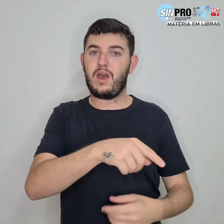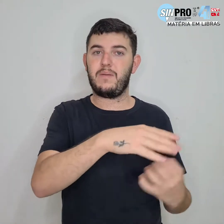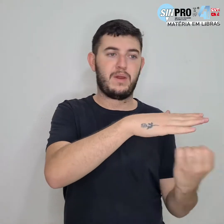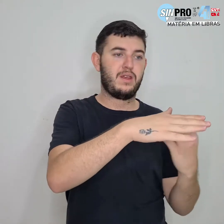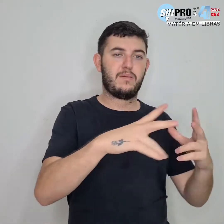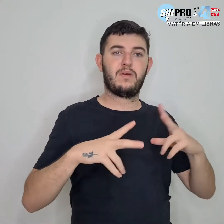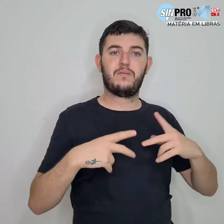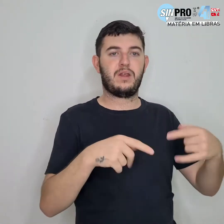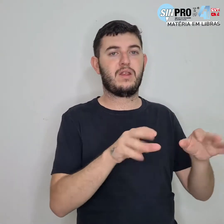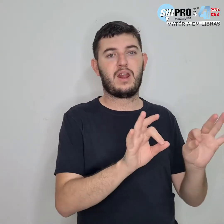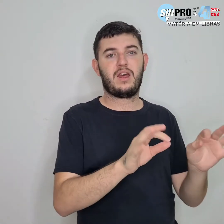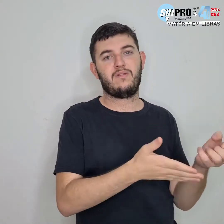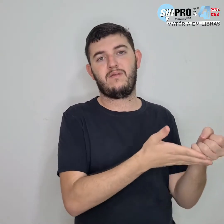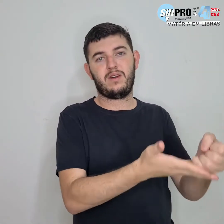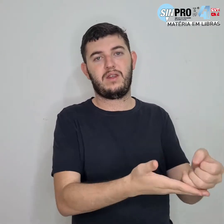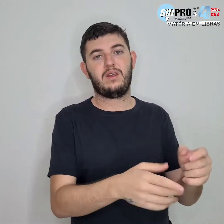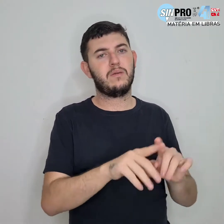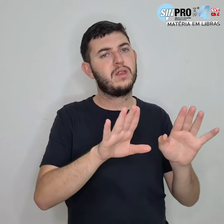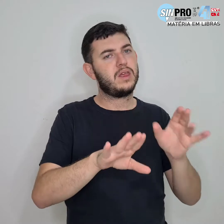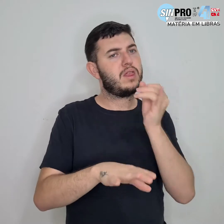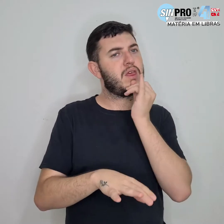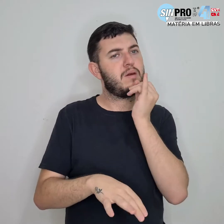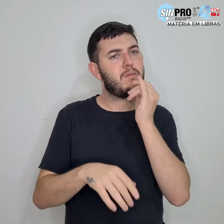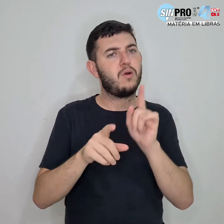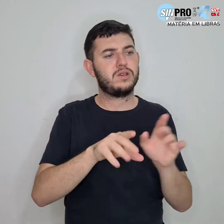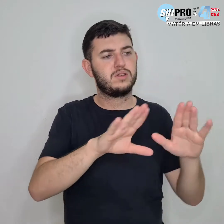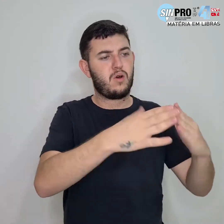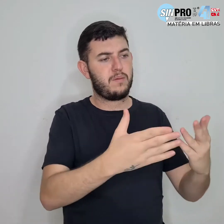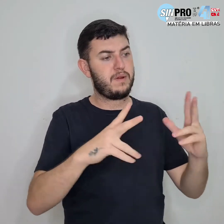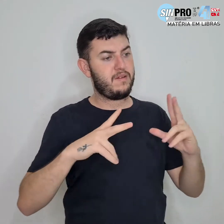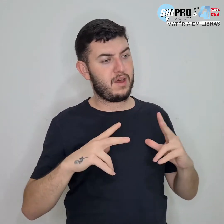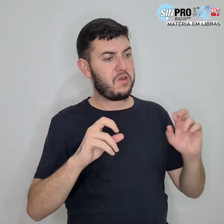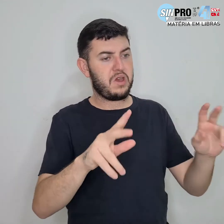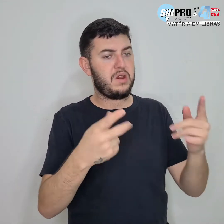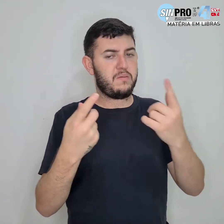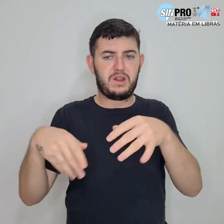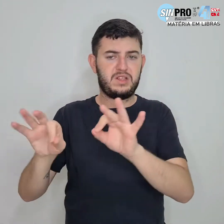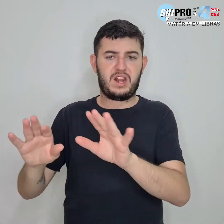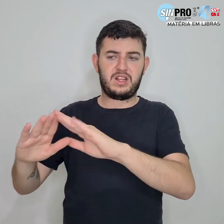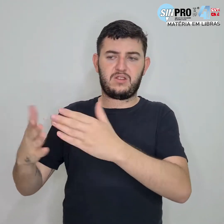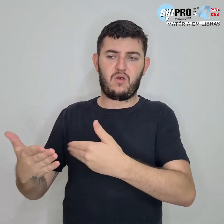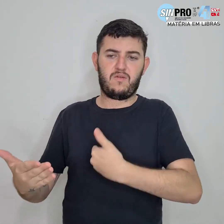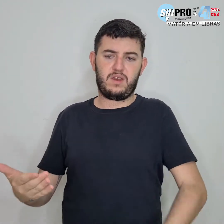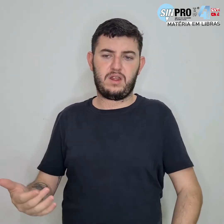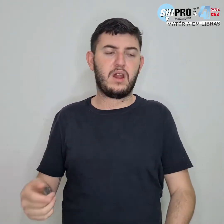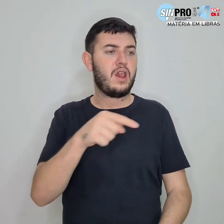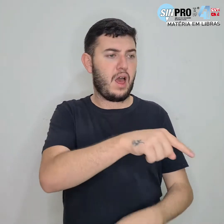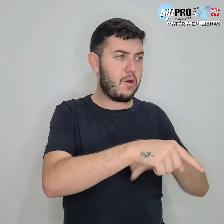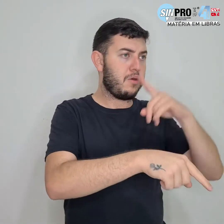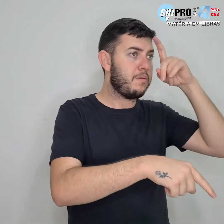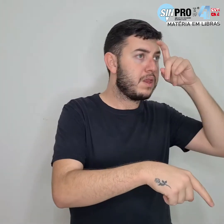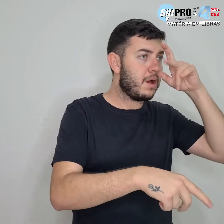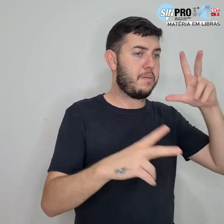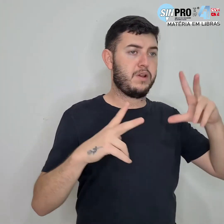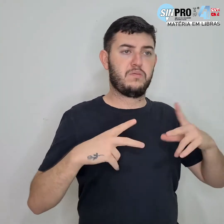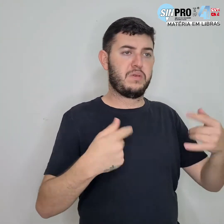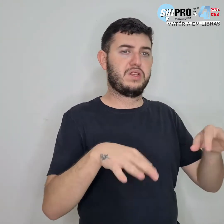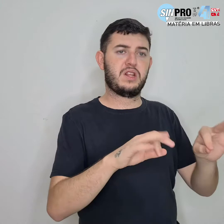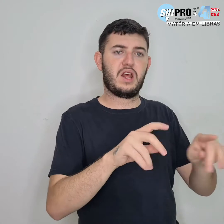Sim, então não precisa construir escola pública. Tem hospital privado? Sim, então não precisa construir